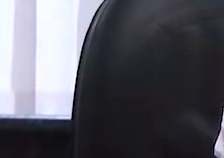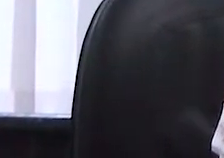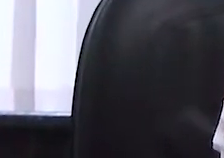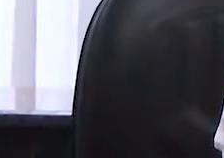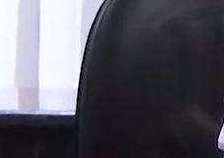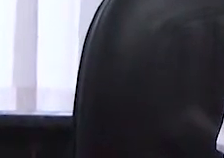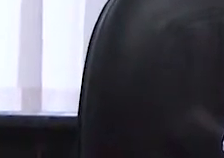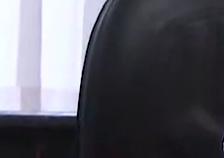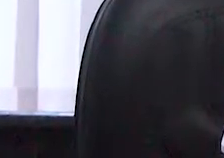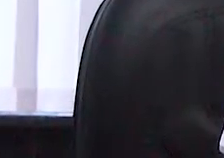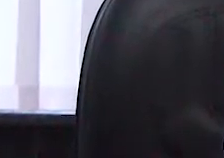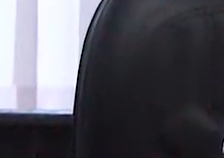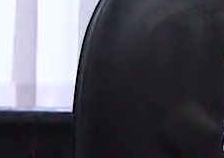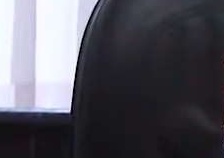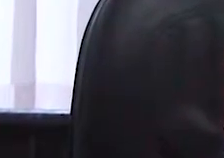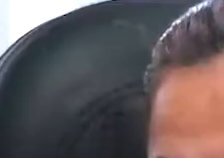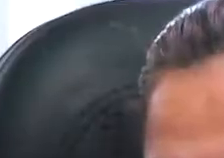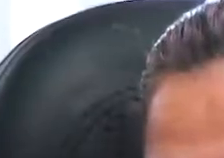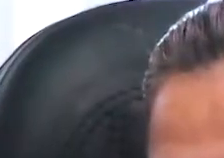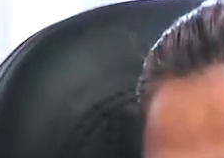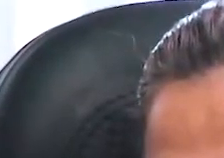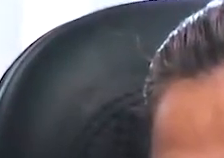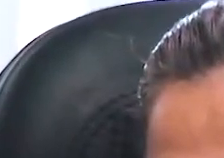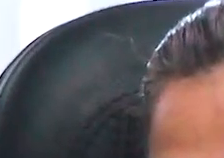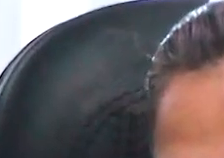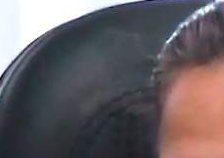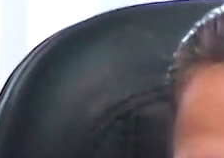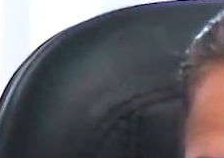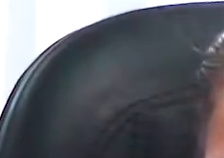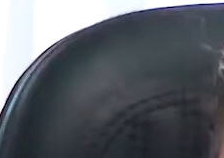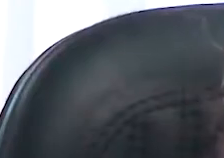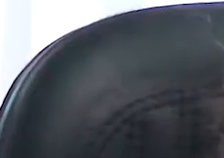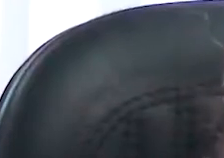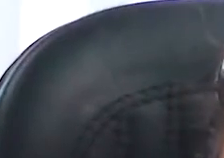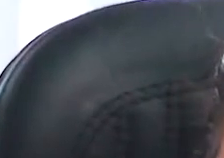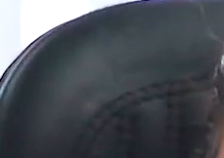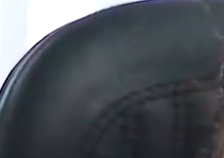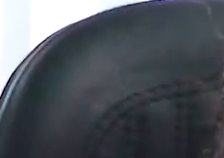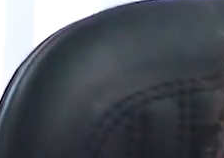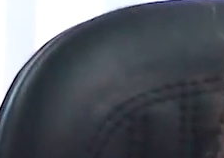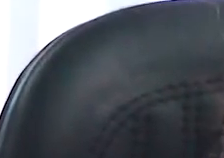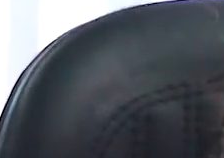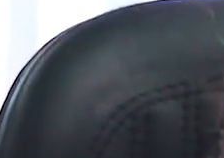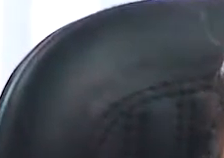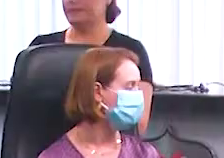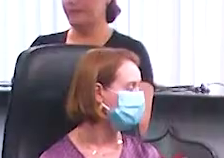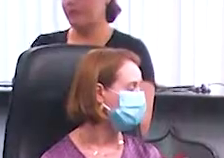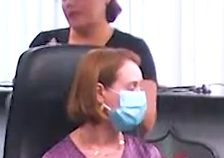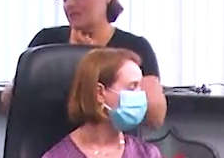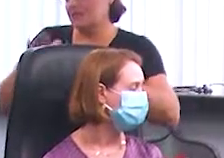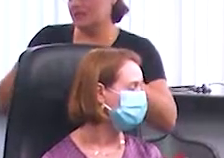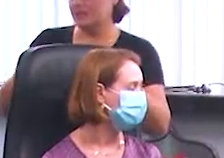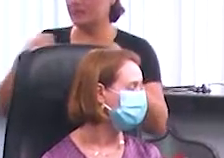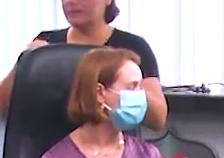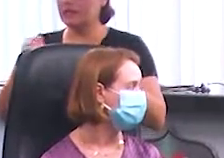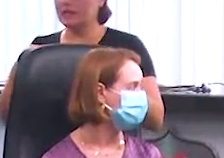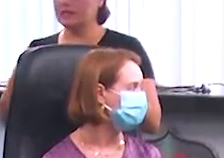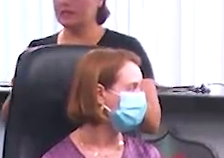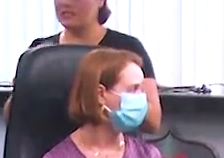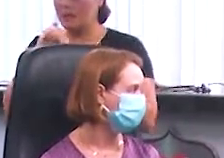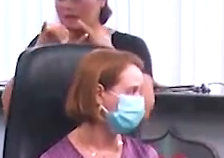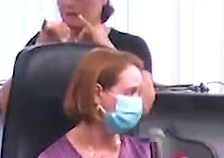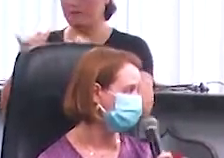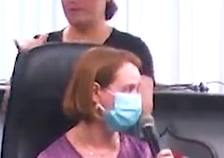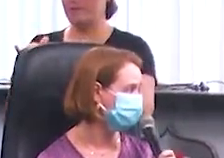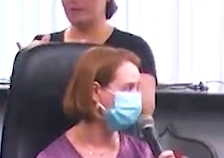Travassos, presidente do comitê, explica como é realizado o procedimento PCR e a importância do